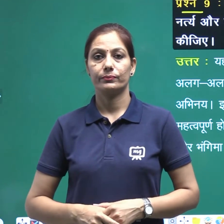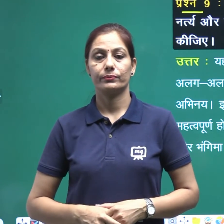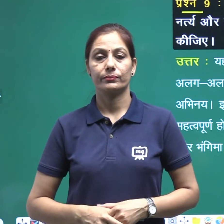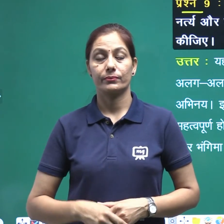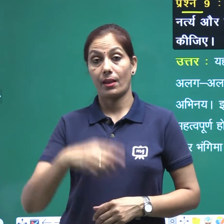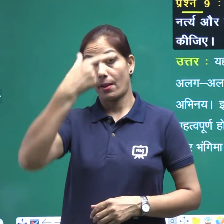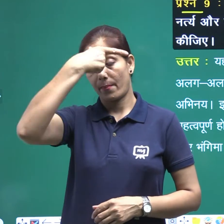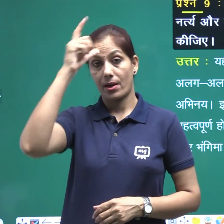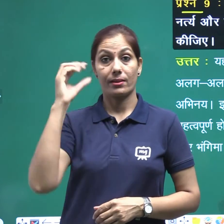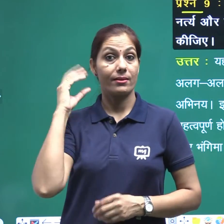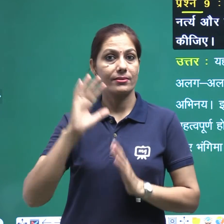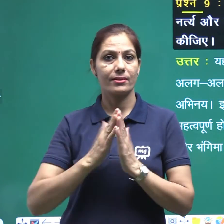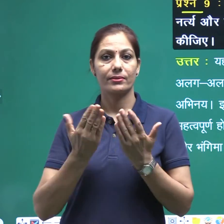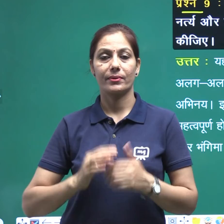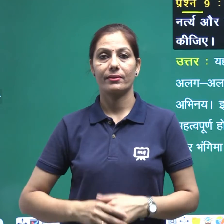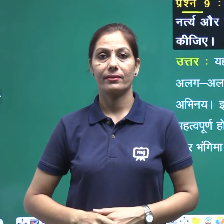भारतीय शास्त्र में